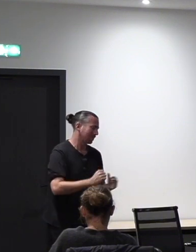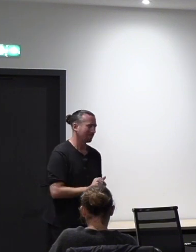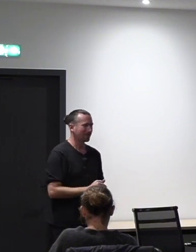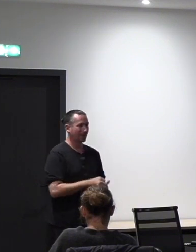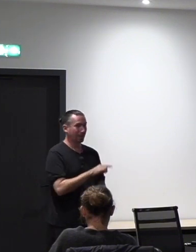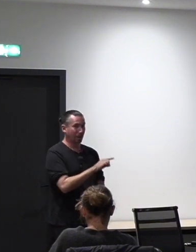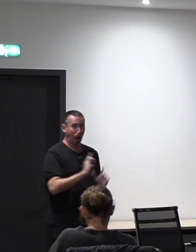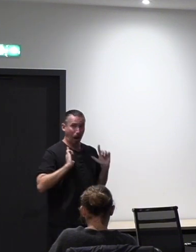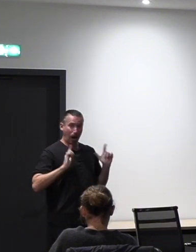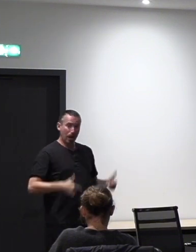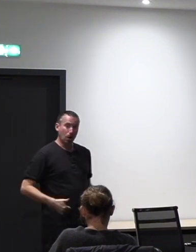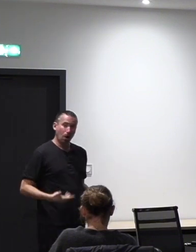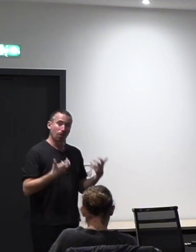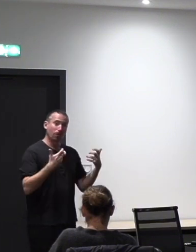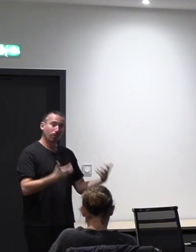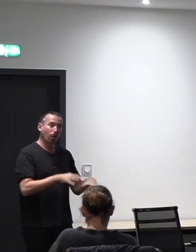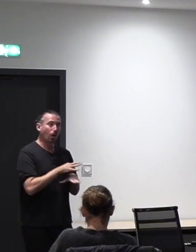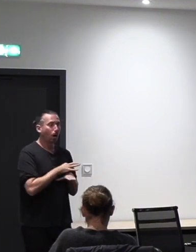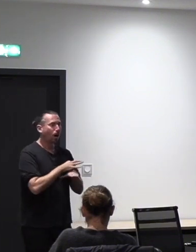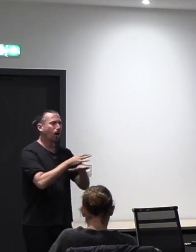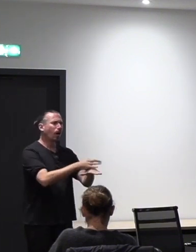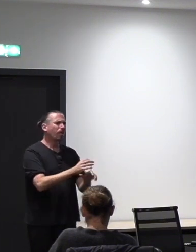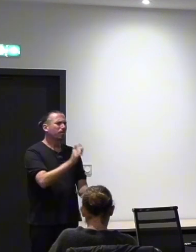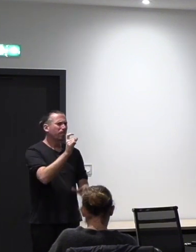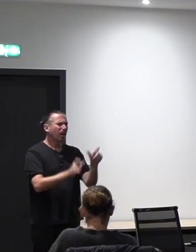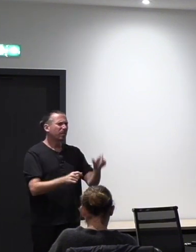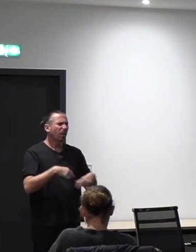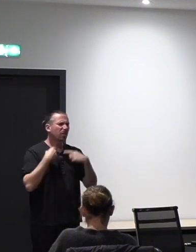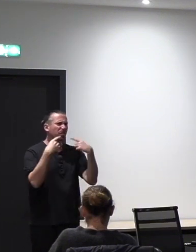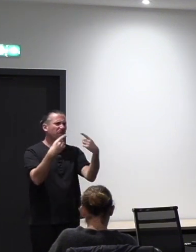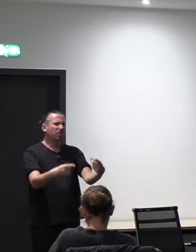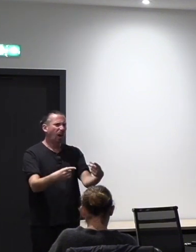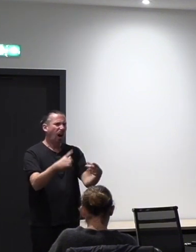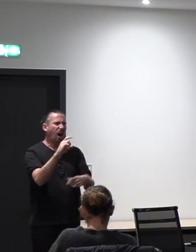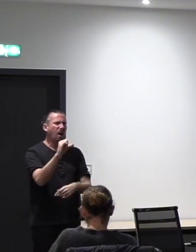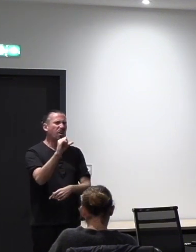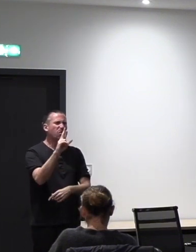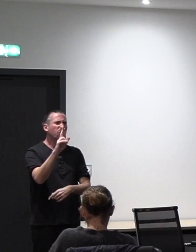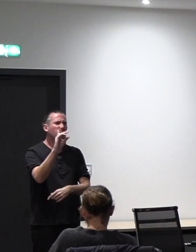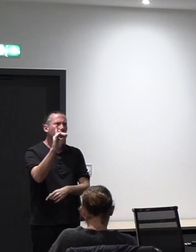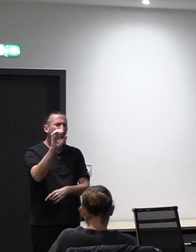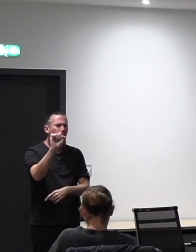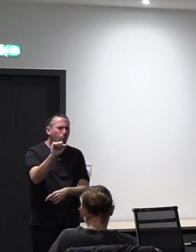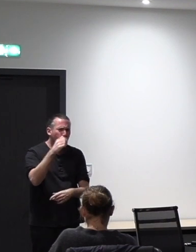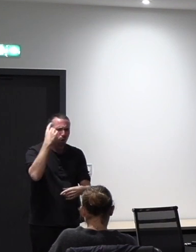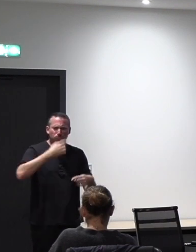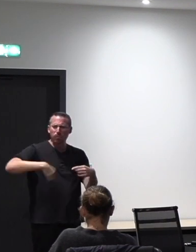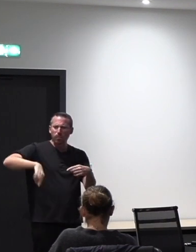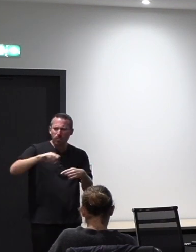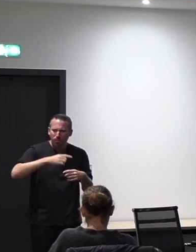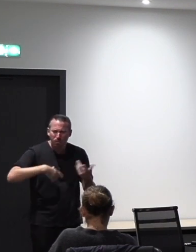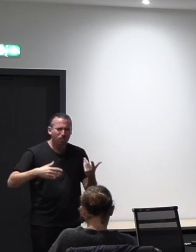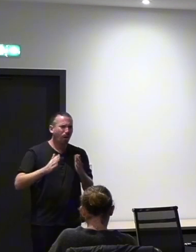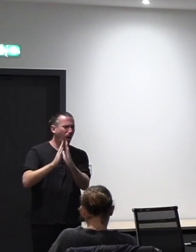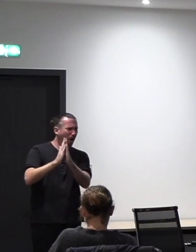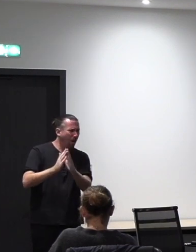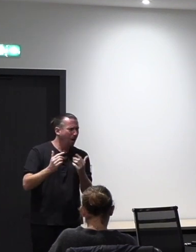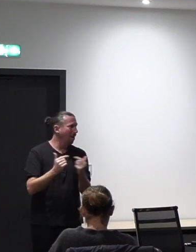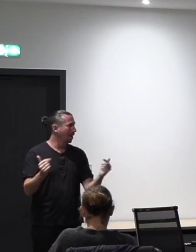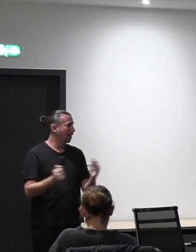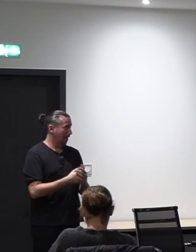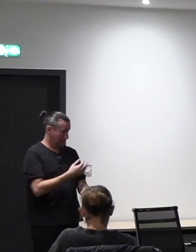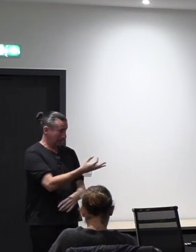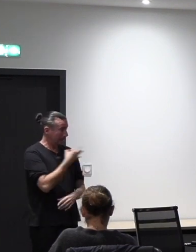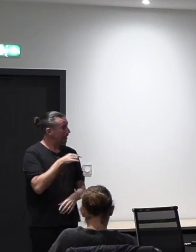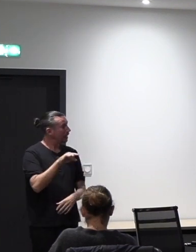veulent qu'on accompagne les gens qui vont à Lourdes dans ce truc à la noix, etc. Il croit que... Il se taquine, et il dit, bah j'ai dit que toi, tu étais